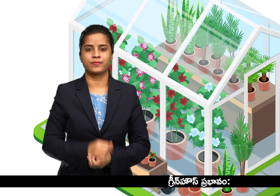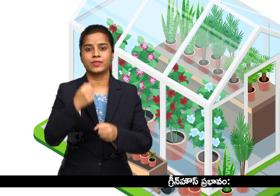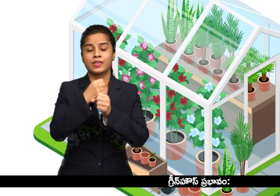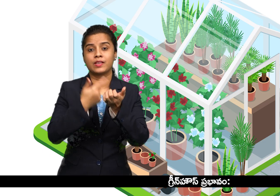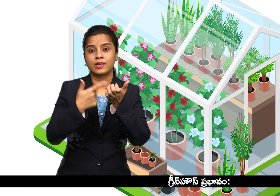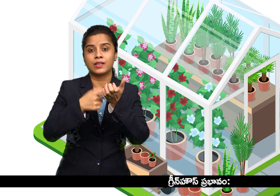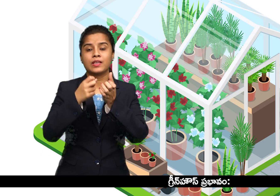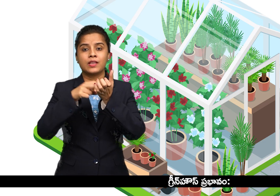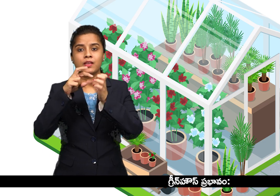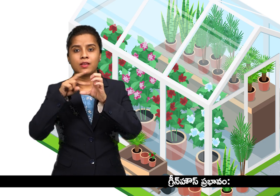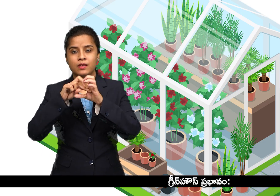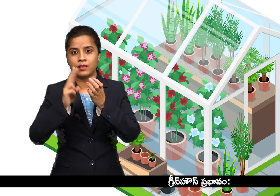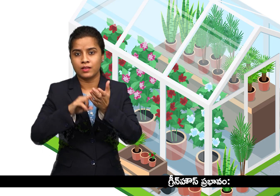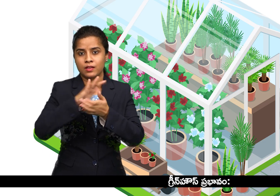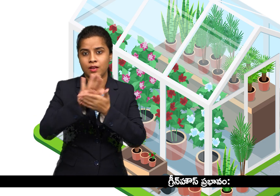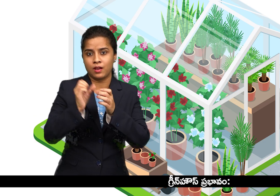గ్రీన్హౌస్ ప్రభావం.